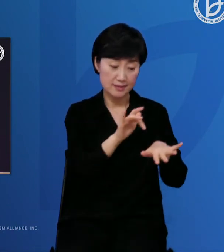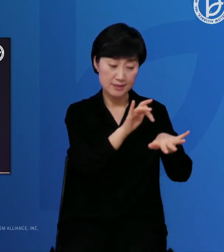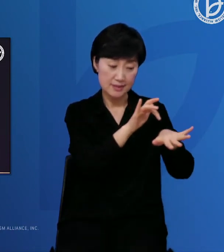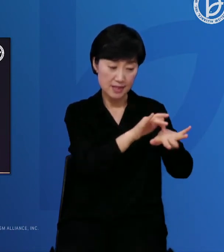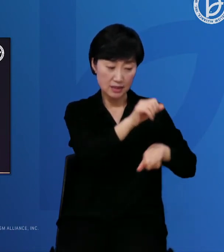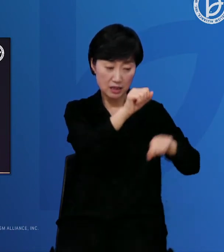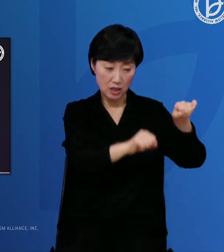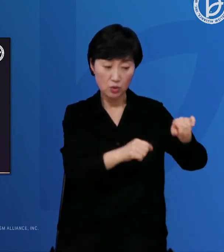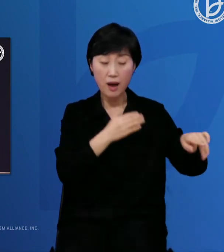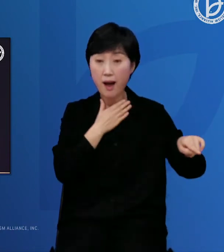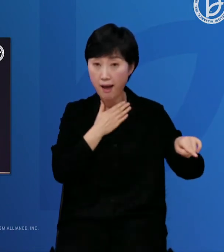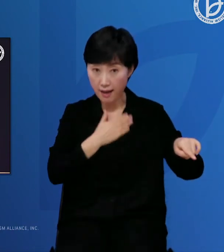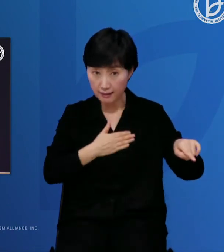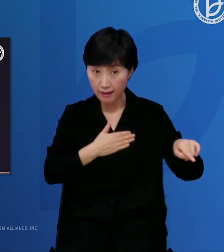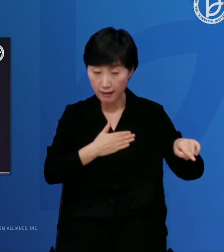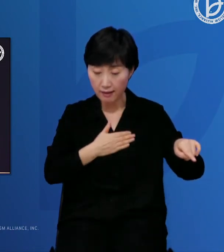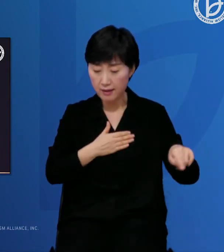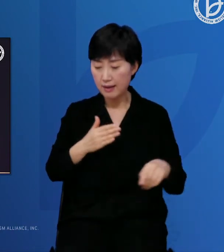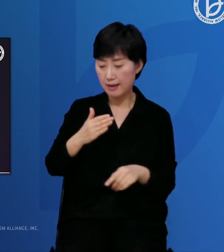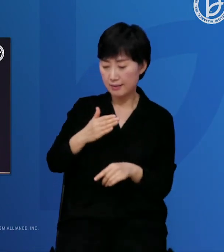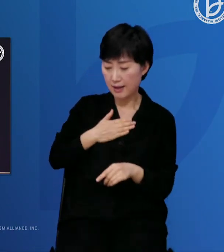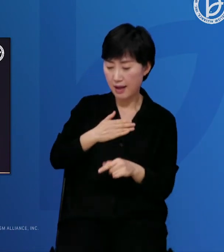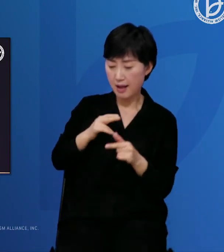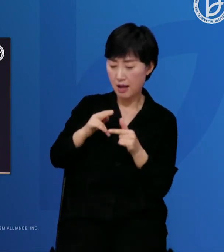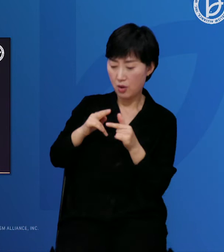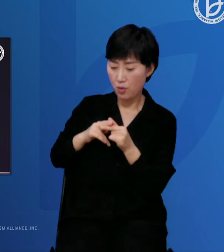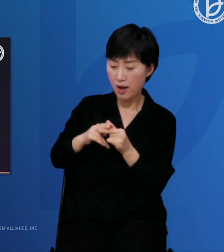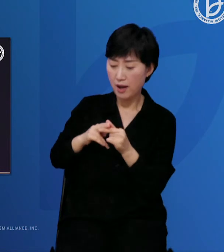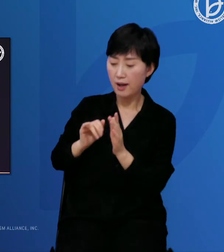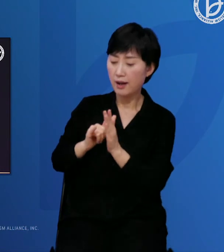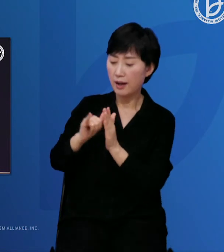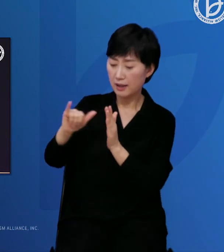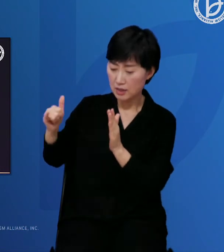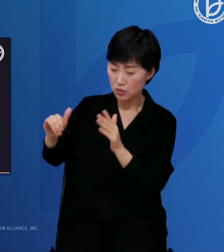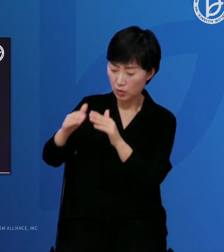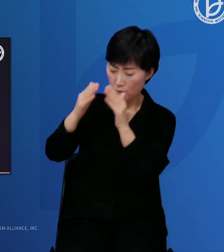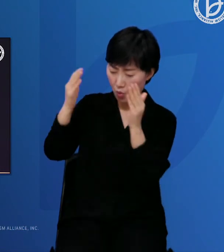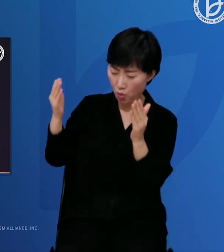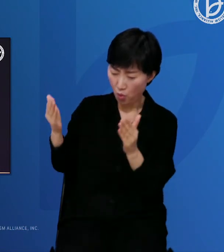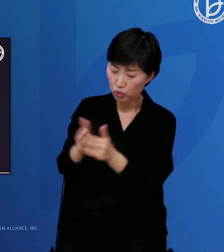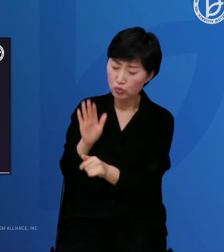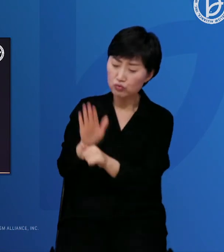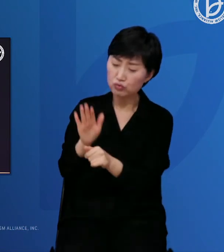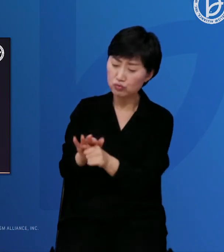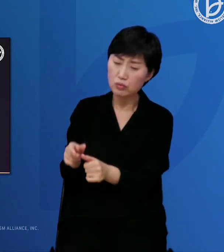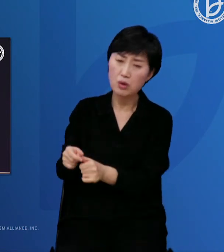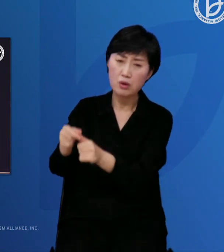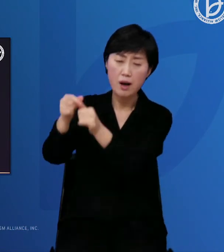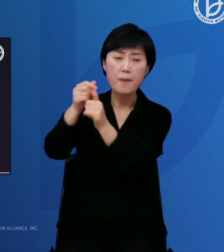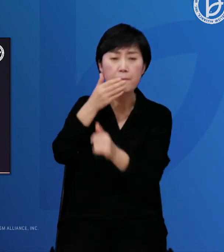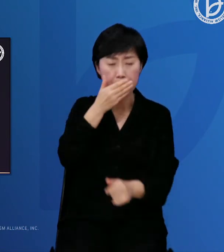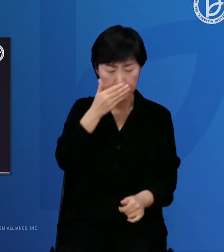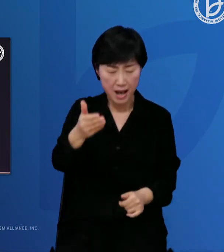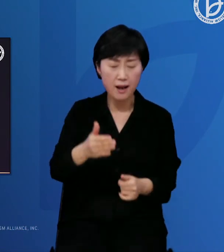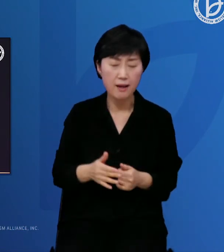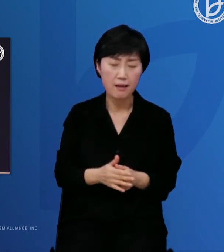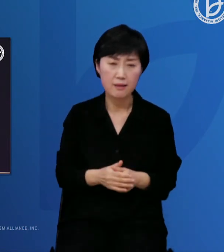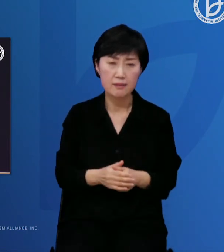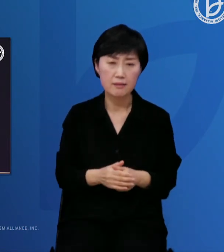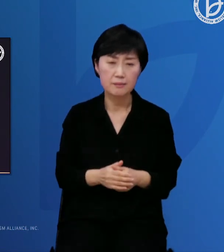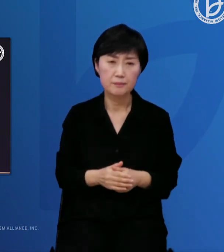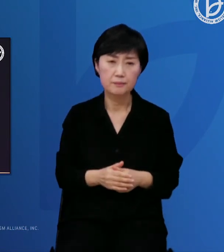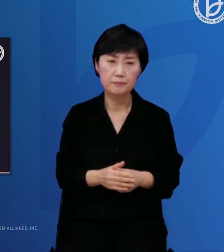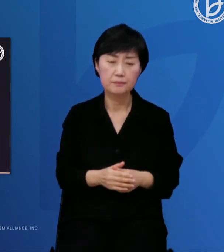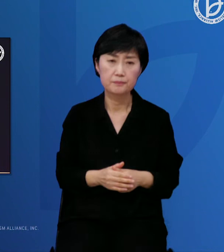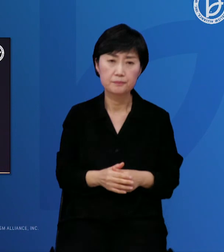가지는가 알면 나와 가문, 시대 다 살릴 수 있어요. If you know with what kind of content Satan tries to confront you with, you can